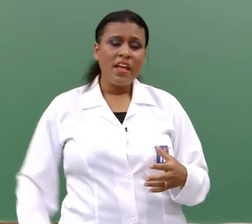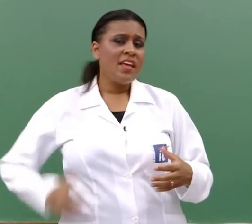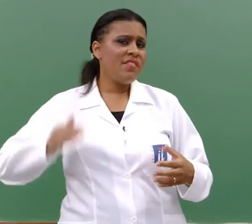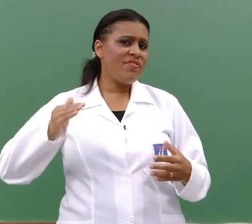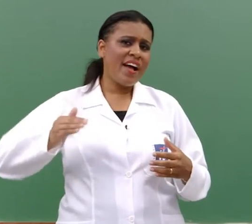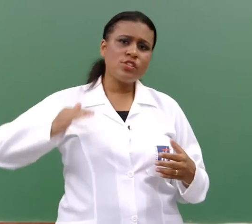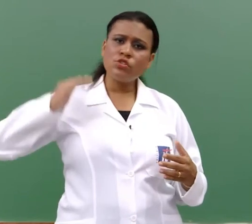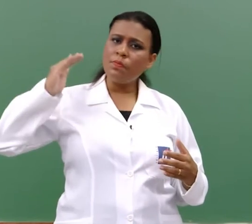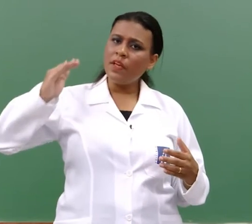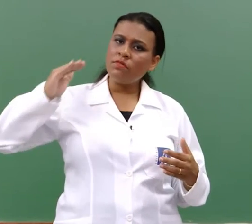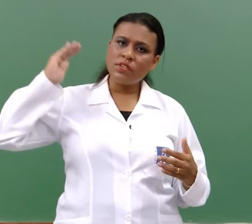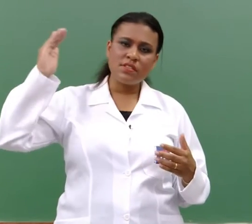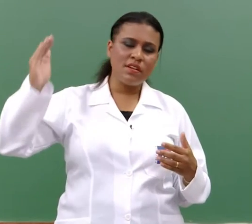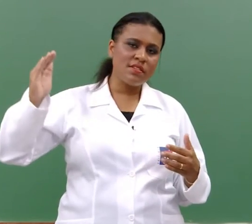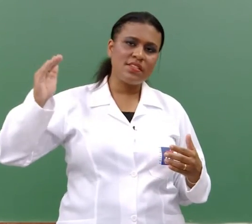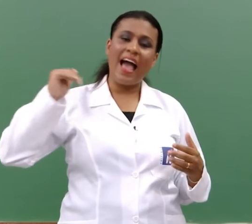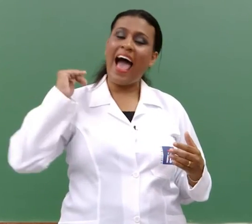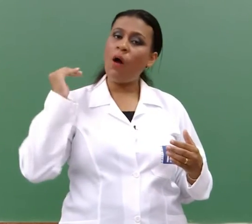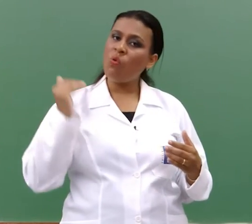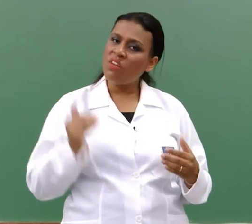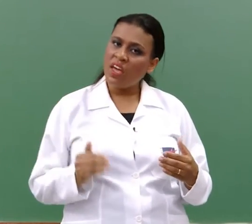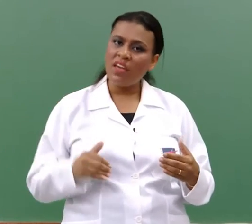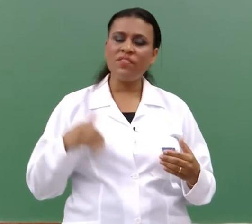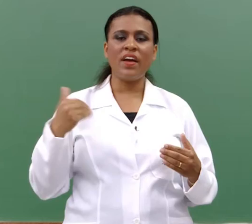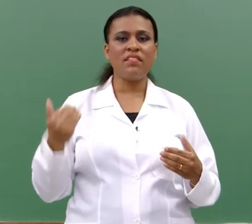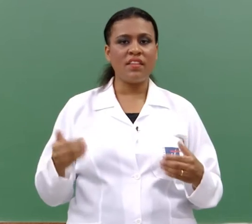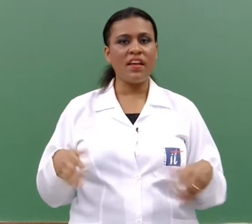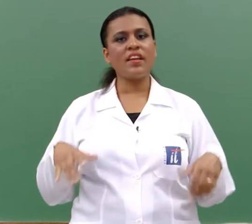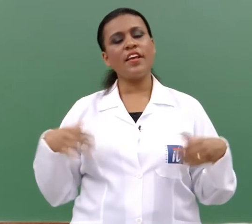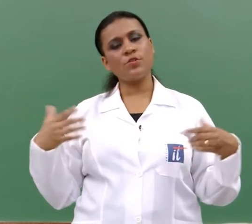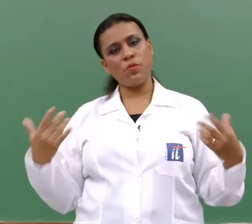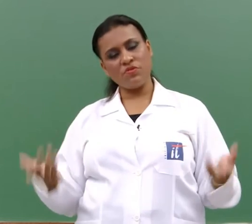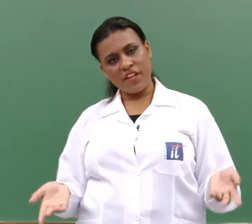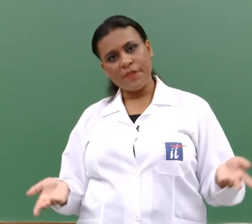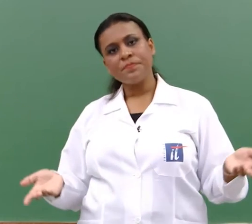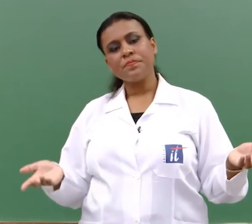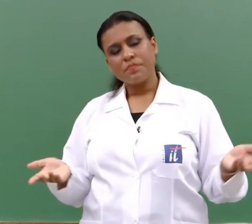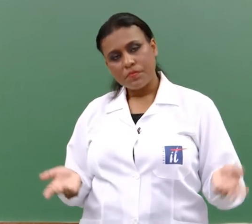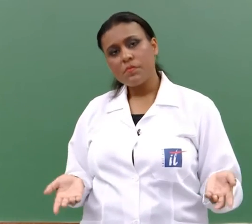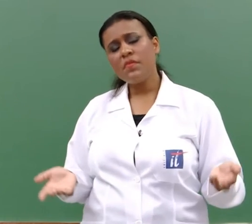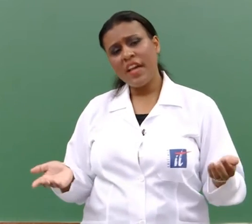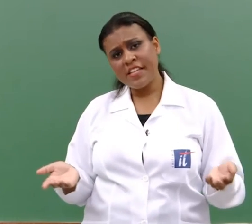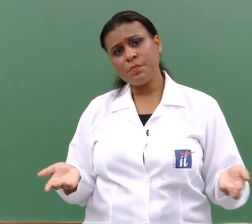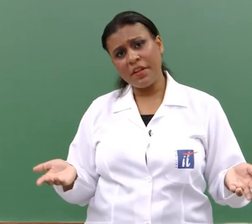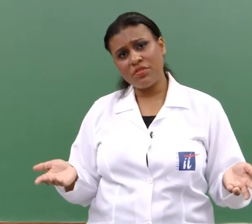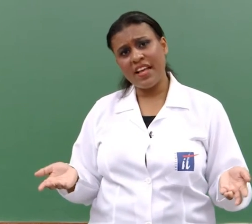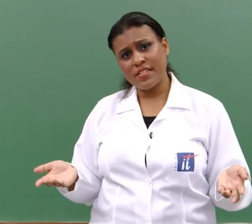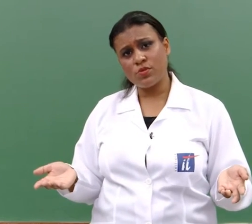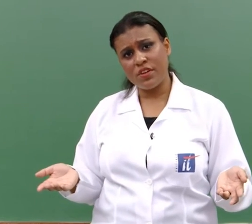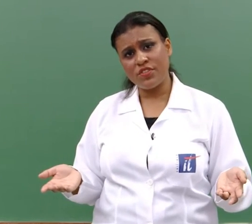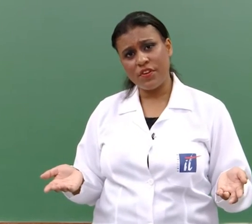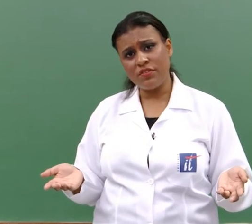e vá subindo instância. Alguém vai ter que responder a respeito dessa sua